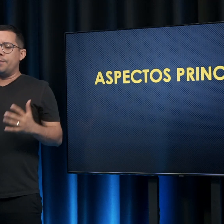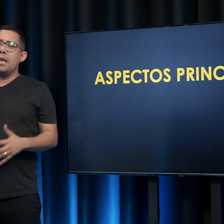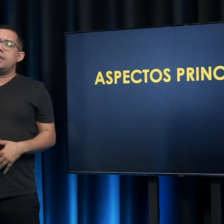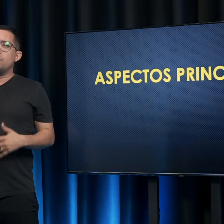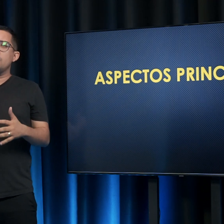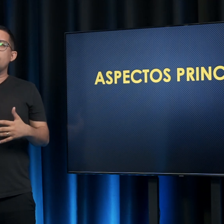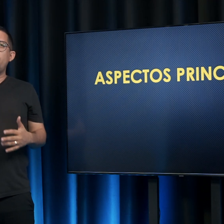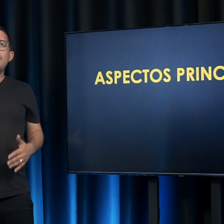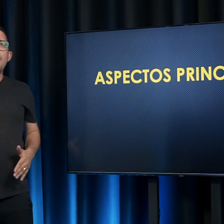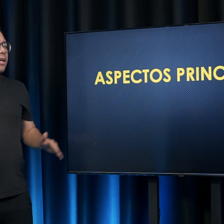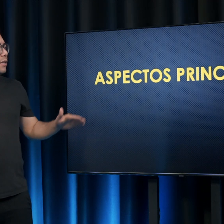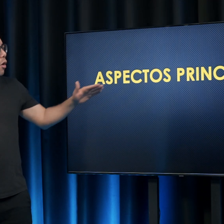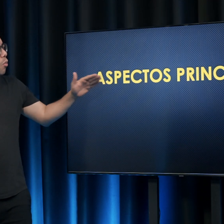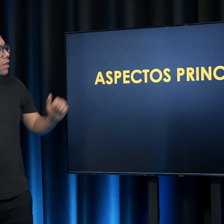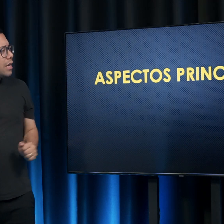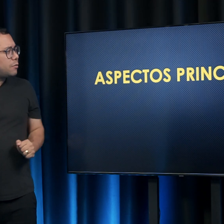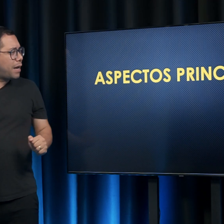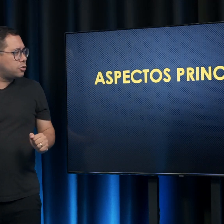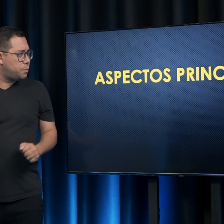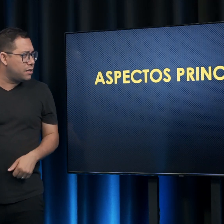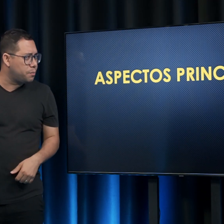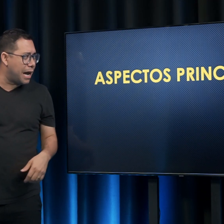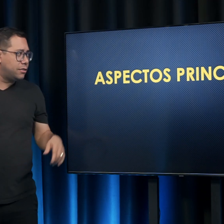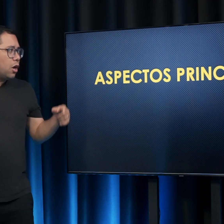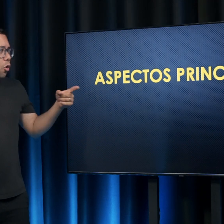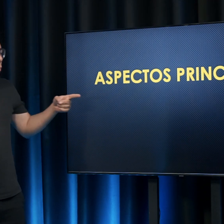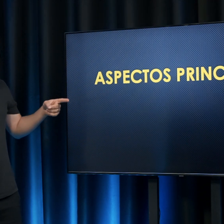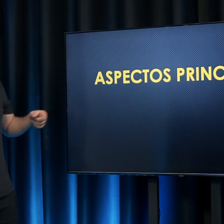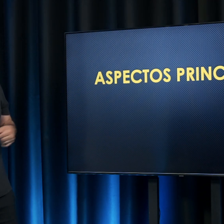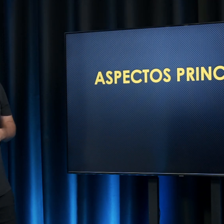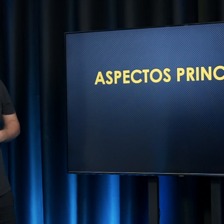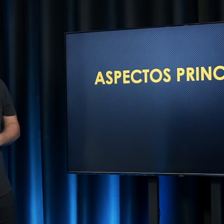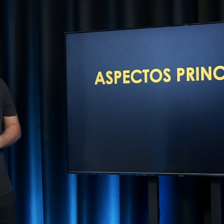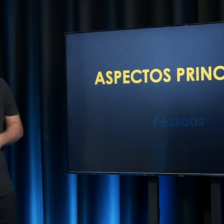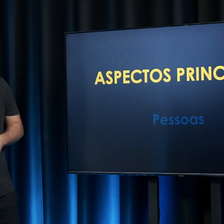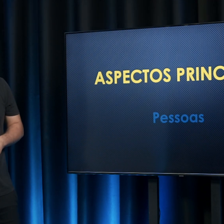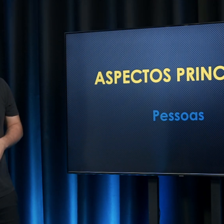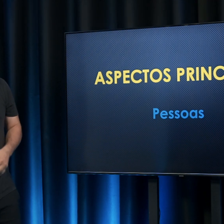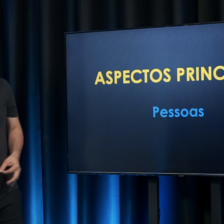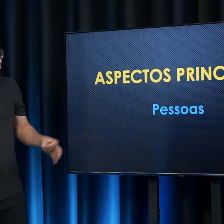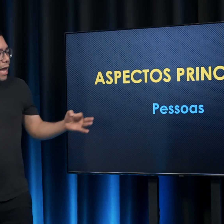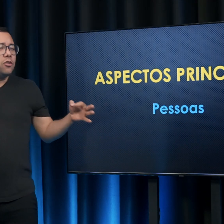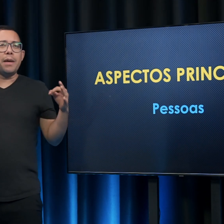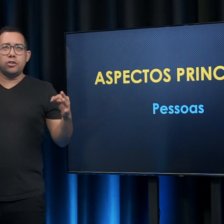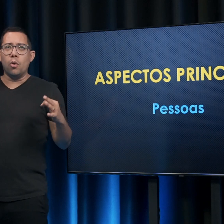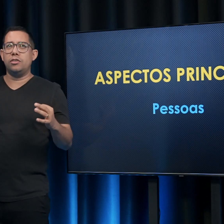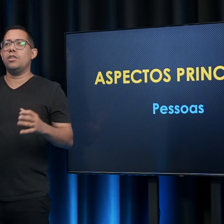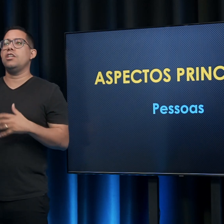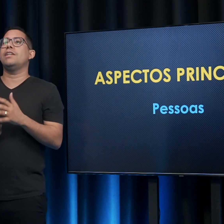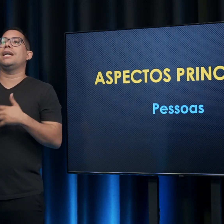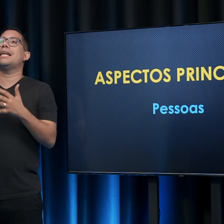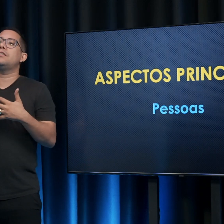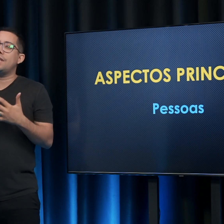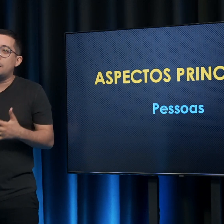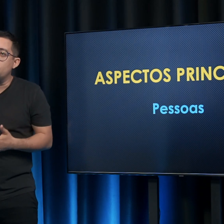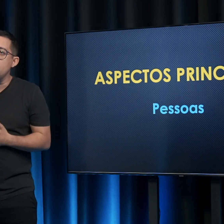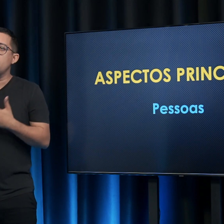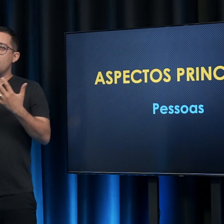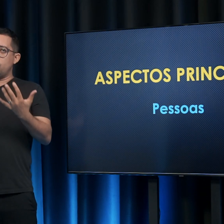Então a gente vai explicar, porque tem alguns aspectos principais. O primeiro aspecto principal é de pessoas. Então a gente vai ter classificadores de